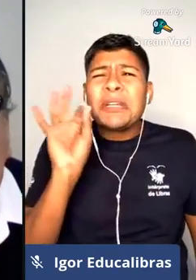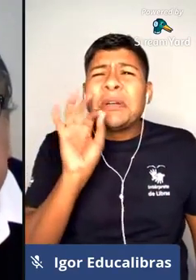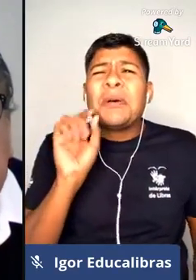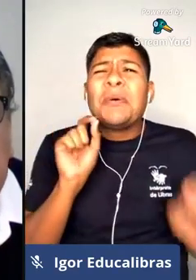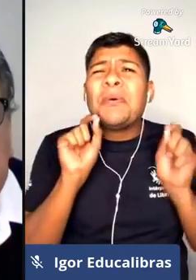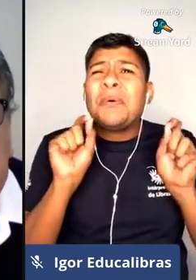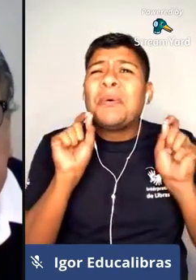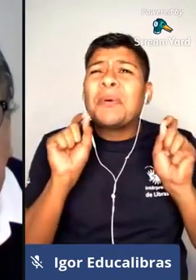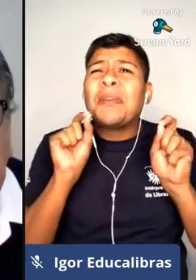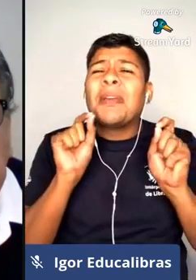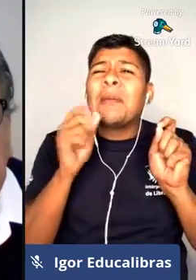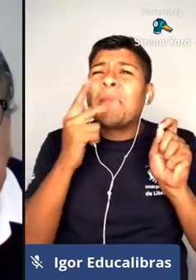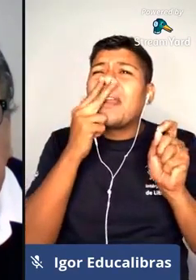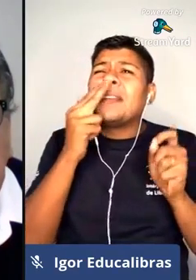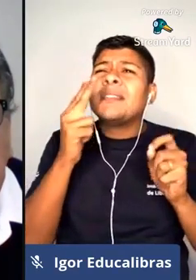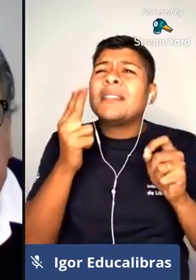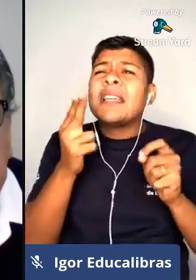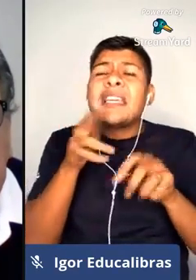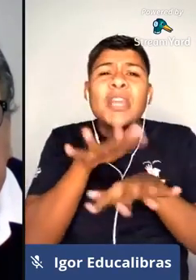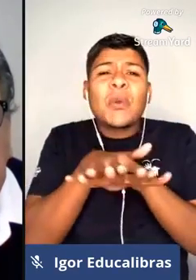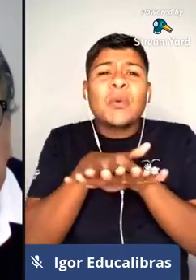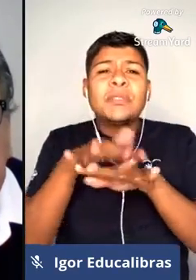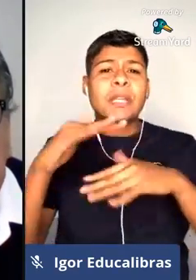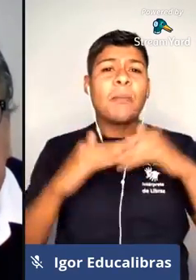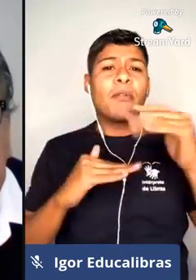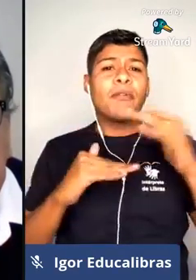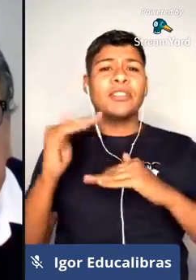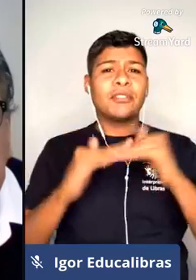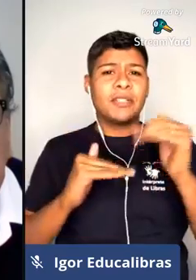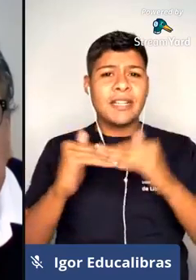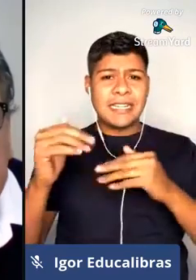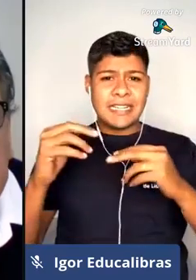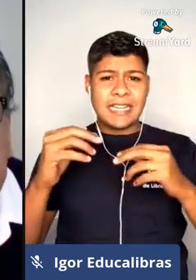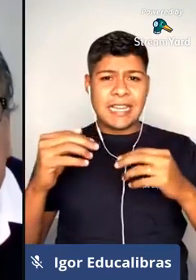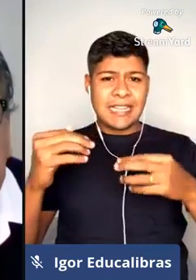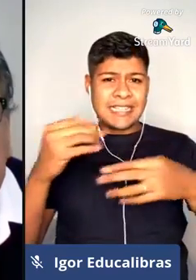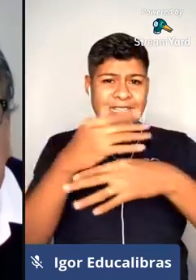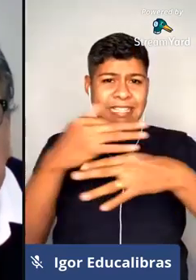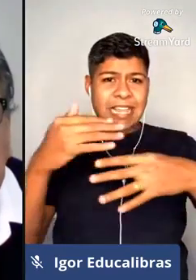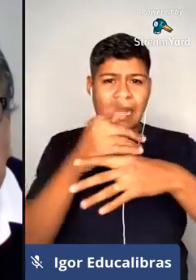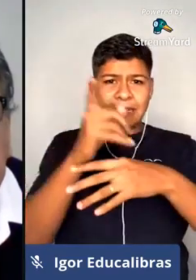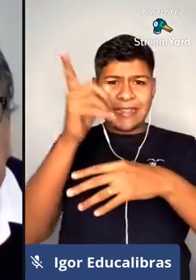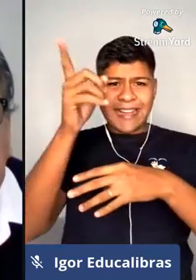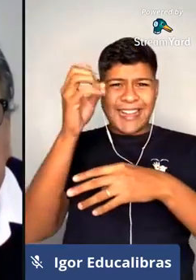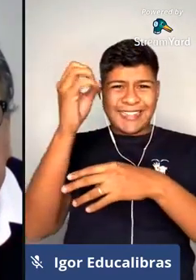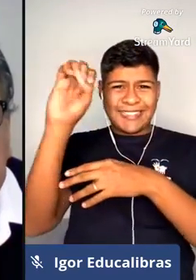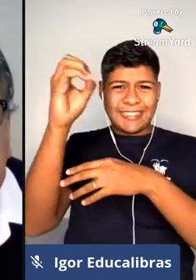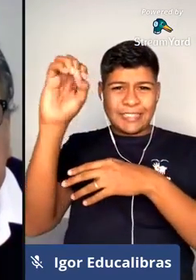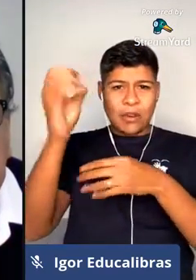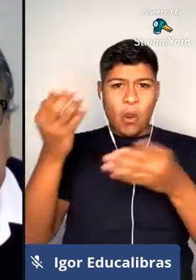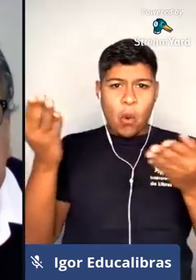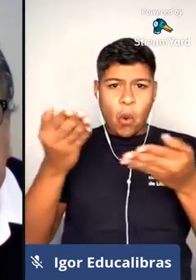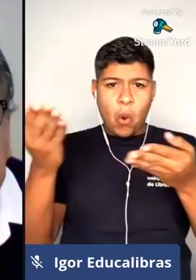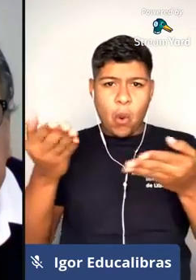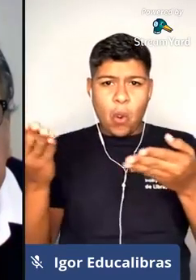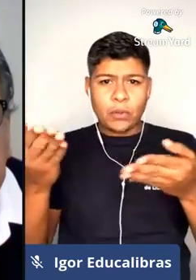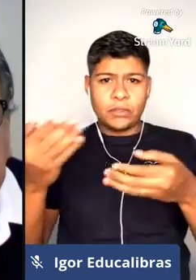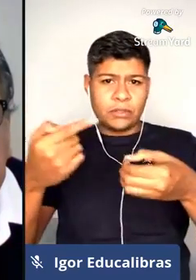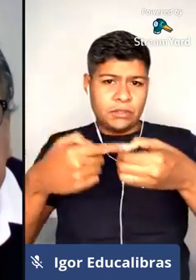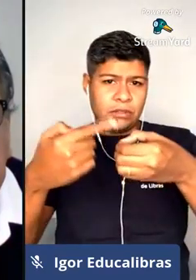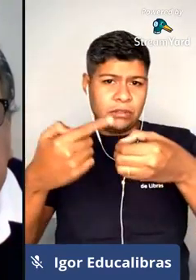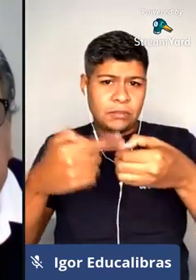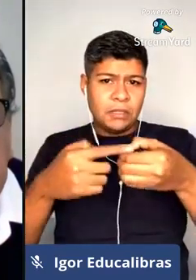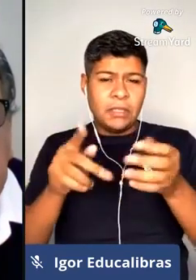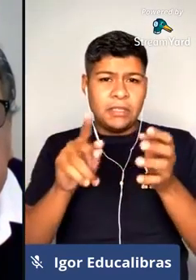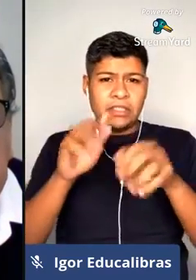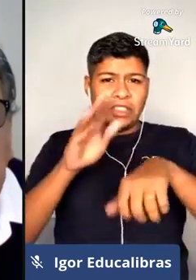modelo de inclusão profissional, porque era uma cidade em Santa Catarina, Forquilinha, né, que hoje é um município, eu era de